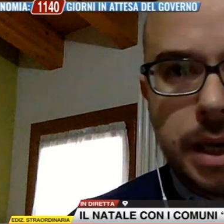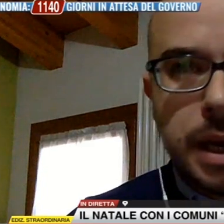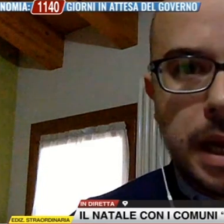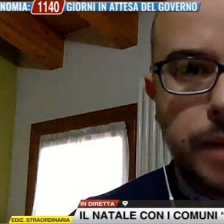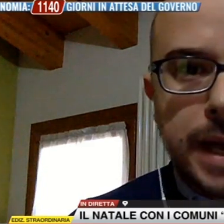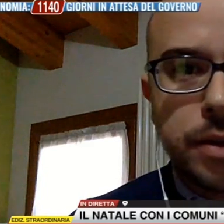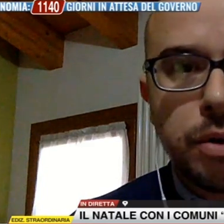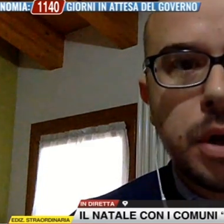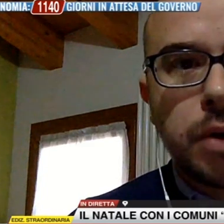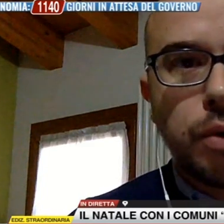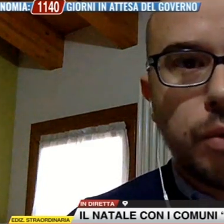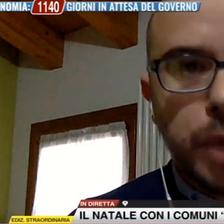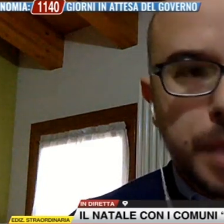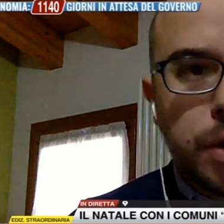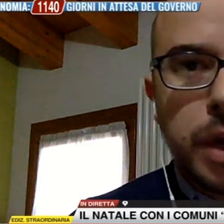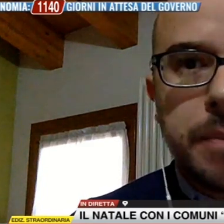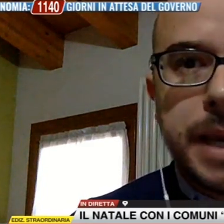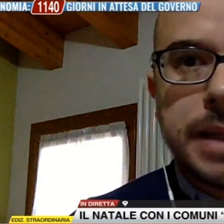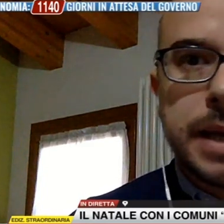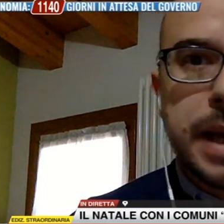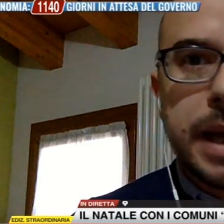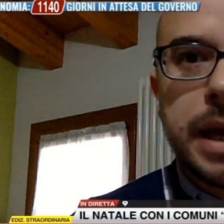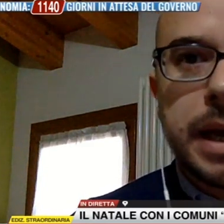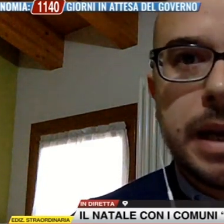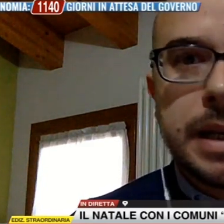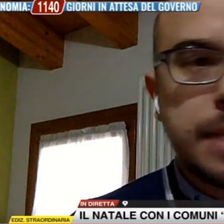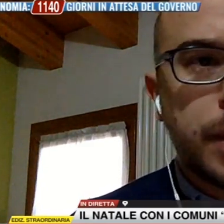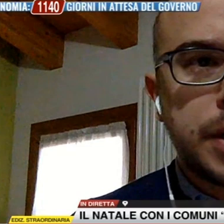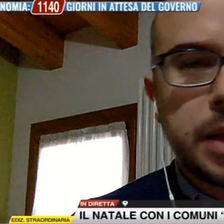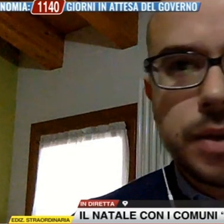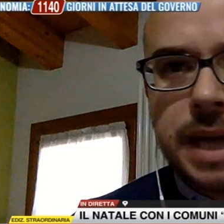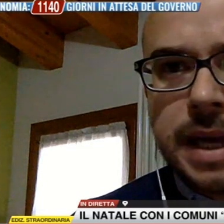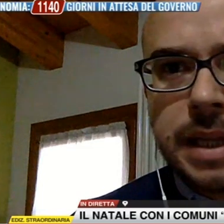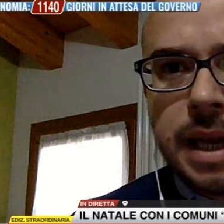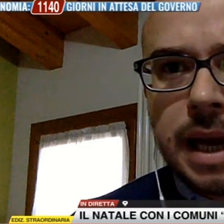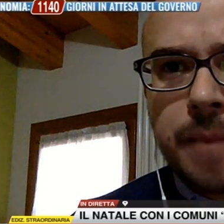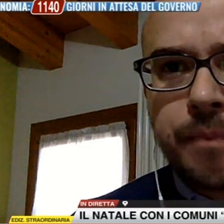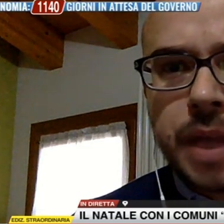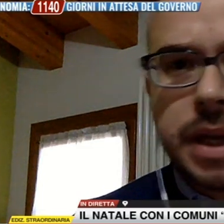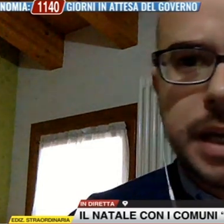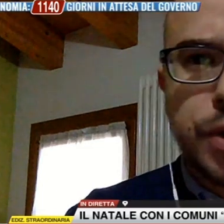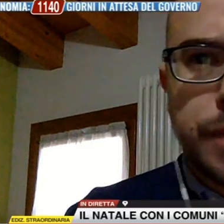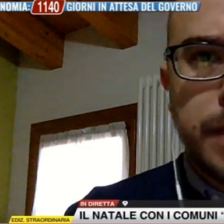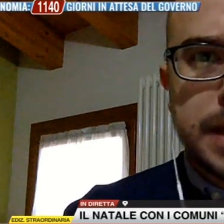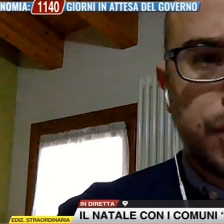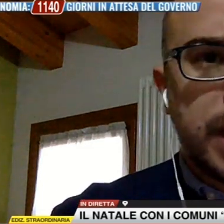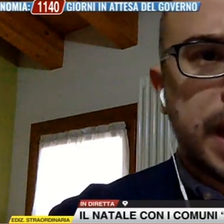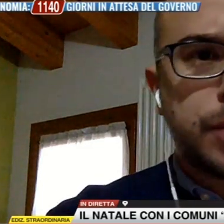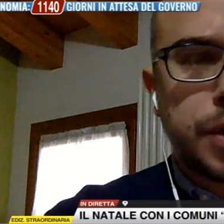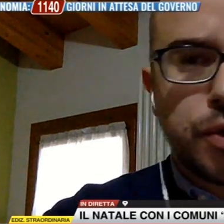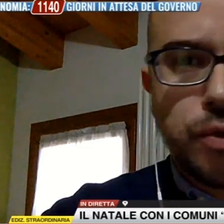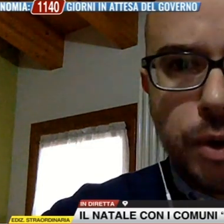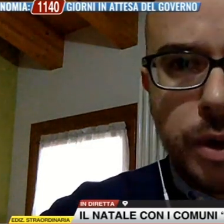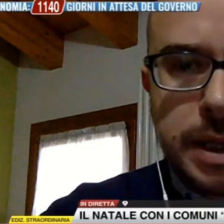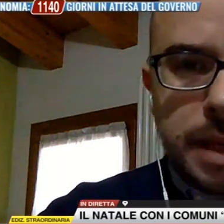essere il Veneto, con comuni piccoli, mentre l'esempio che ha citato Zaia della regione Friuli Venezia Giulia, che ha lo